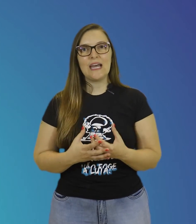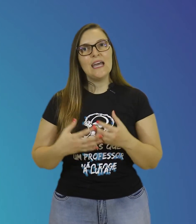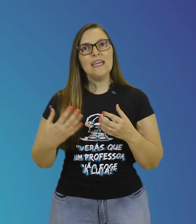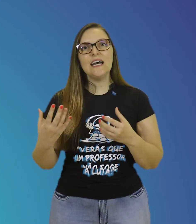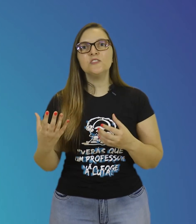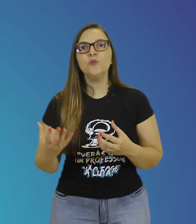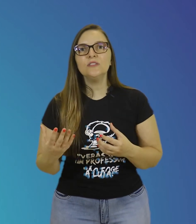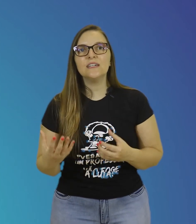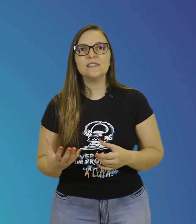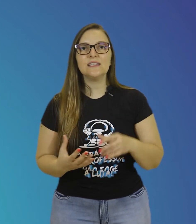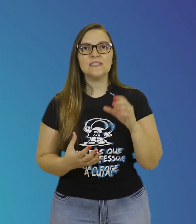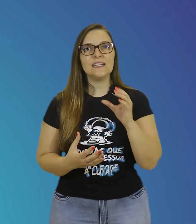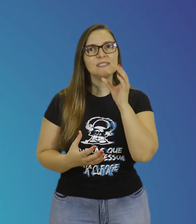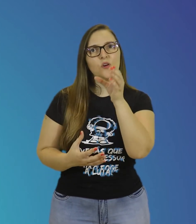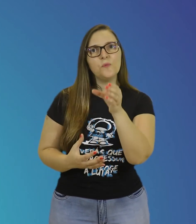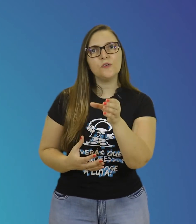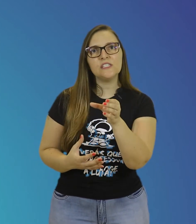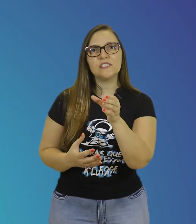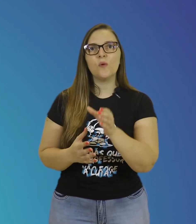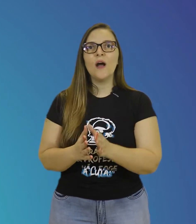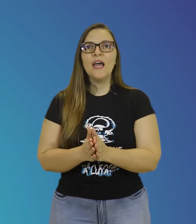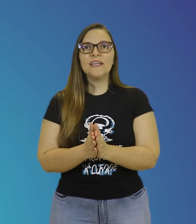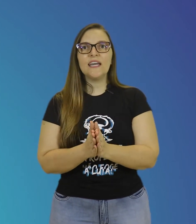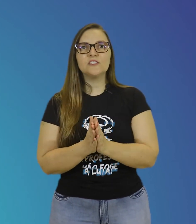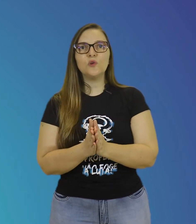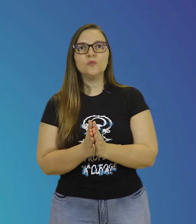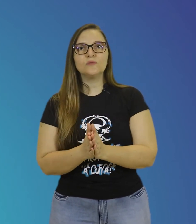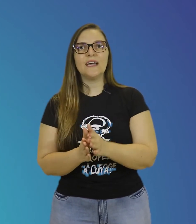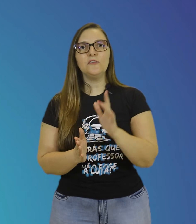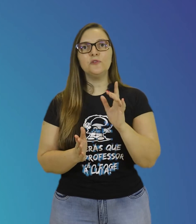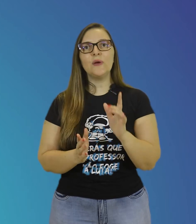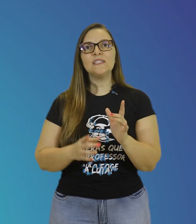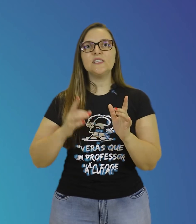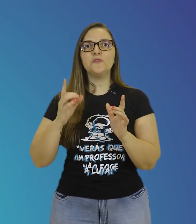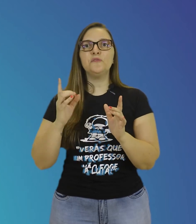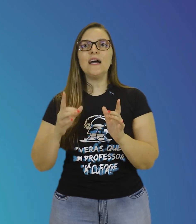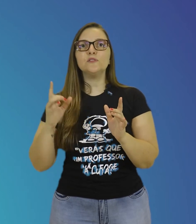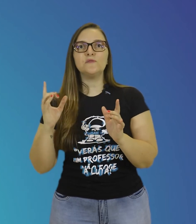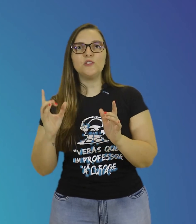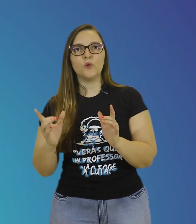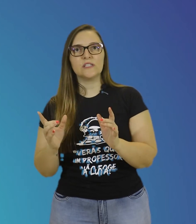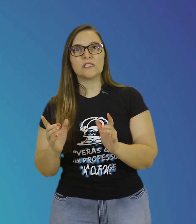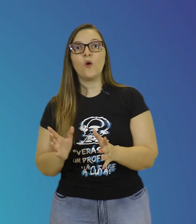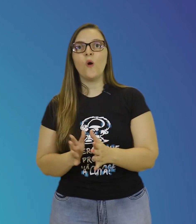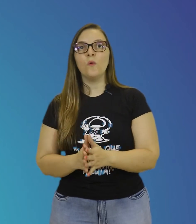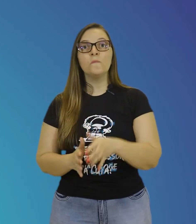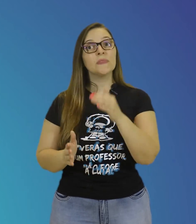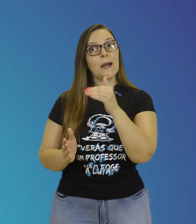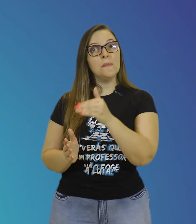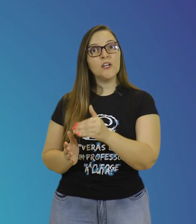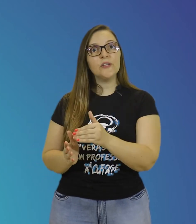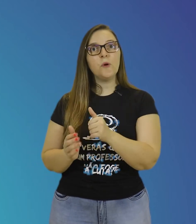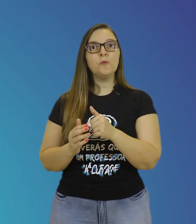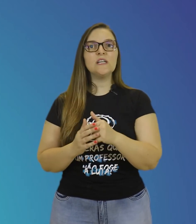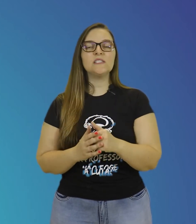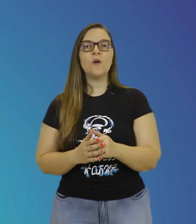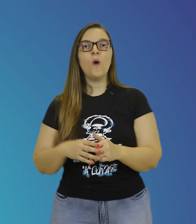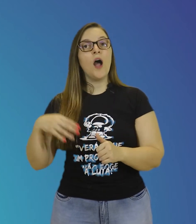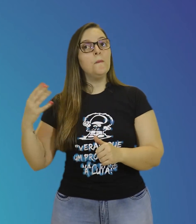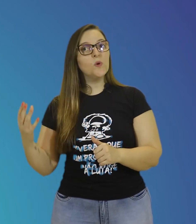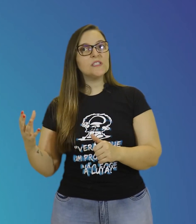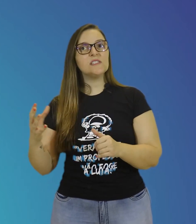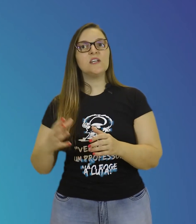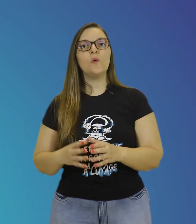populações e as mudanças nesta composição, que resultam da influência de vários fatores, fenômenos tamanho da